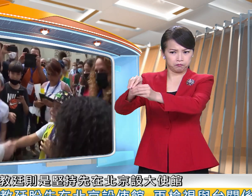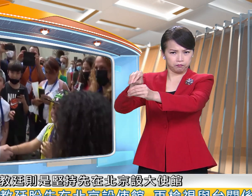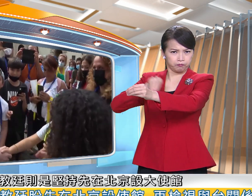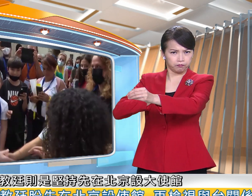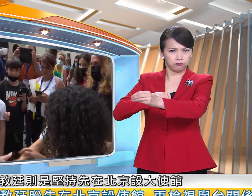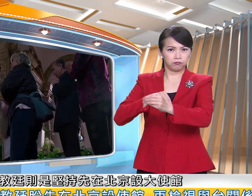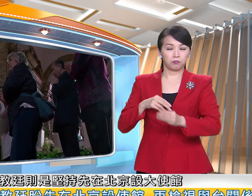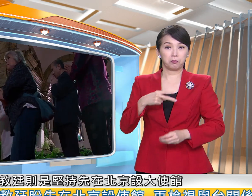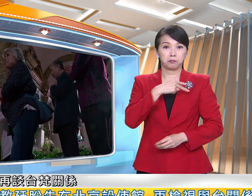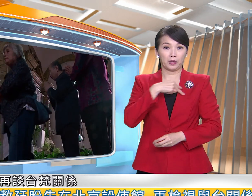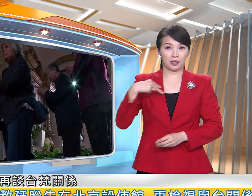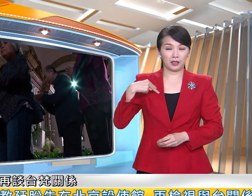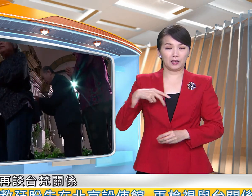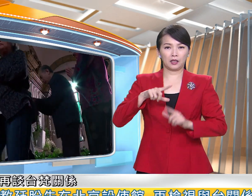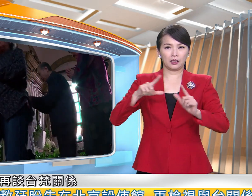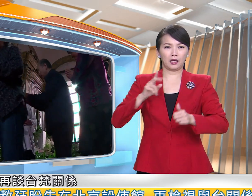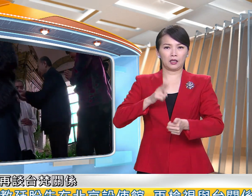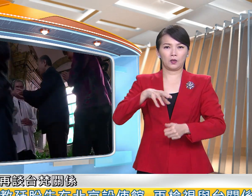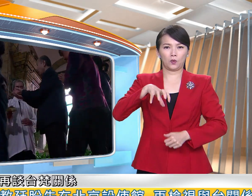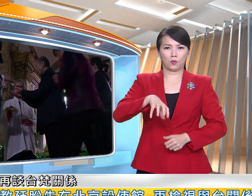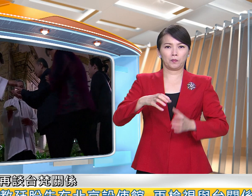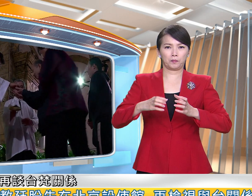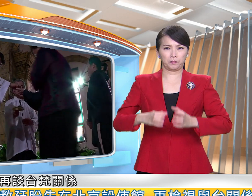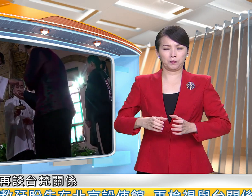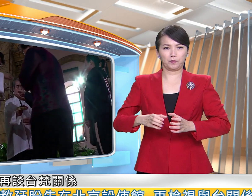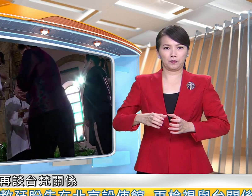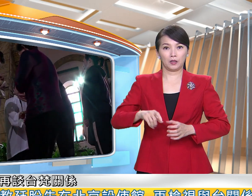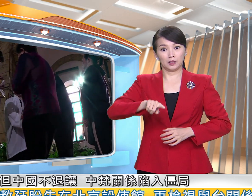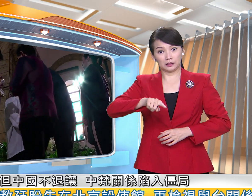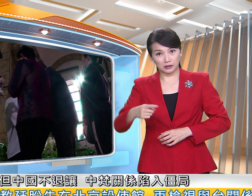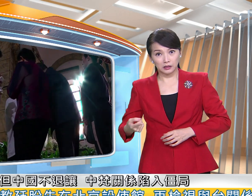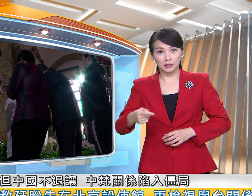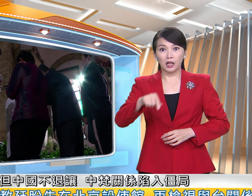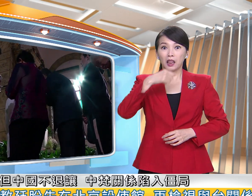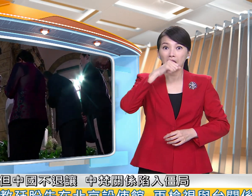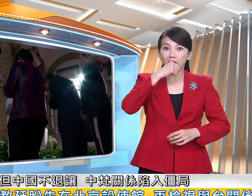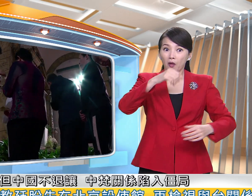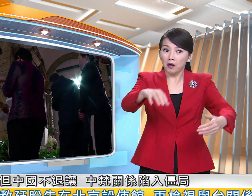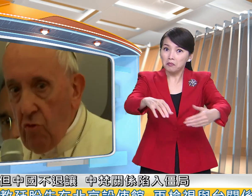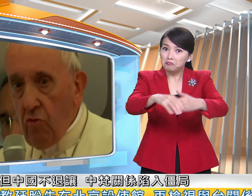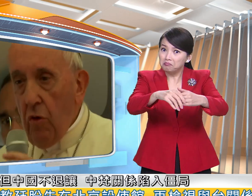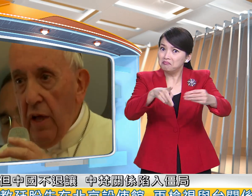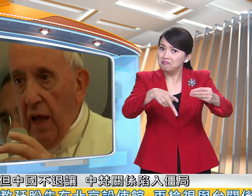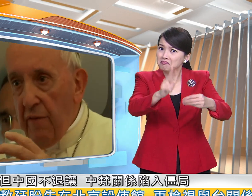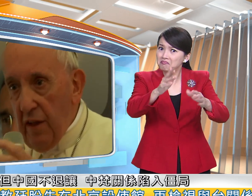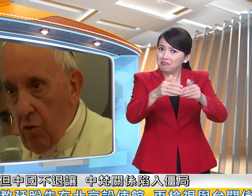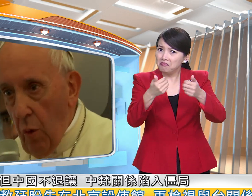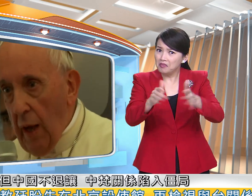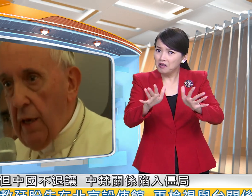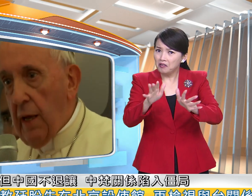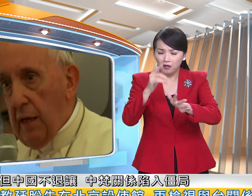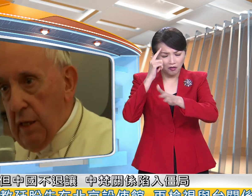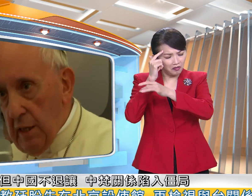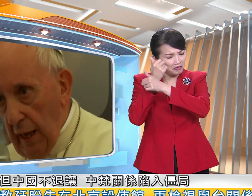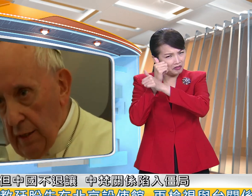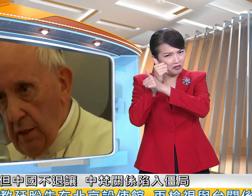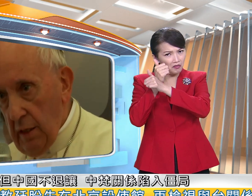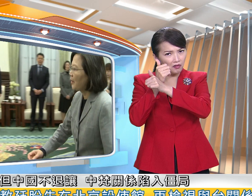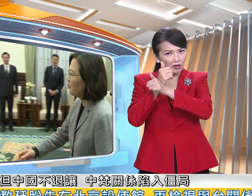大使馆，再谈台梵关系。但是中国不退让，中梵关系陷入僵